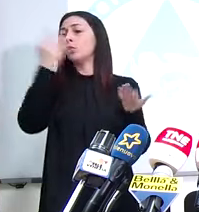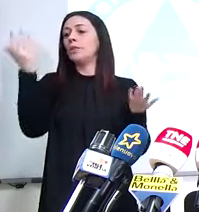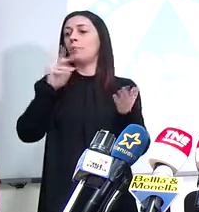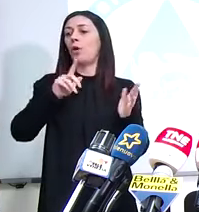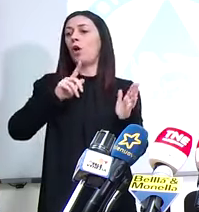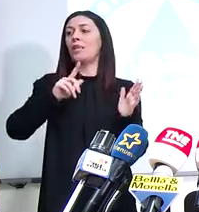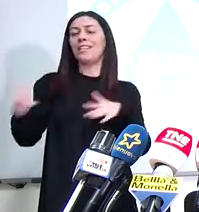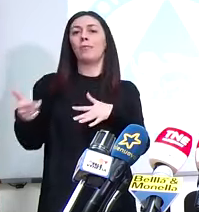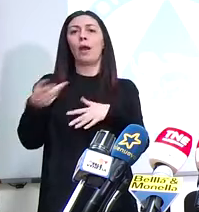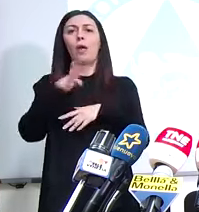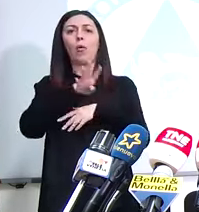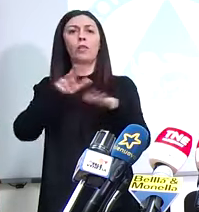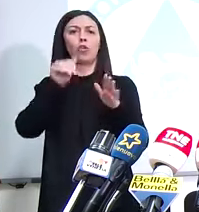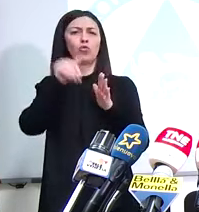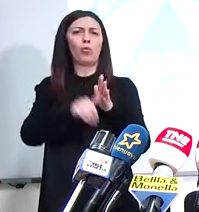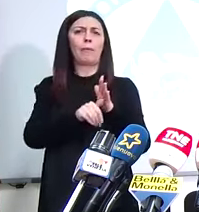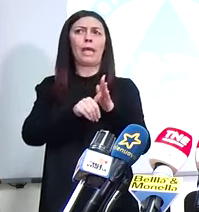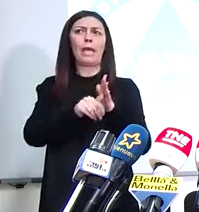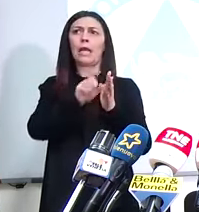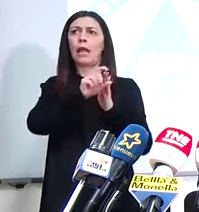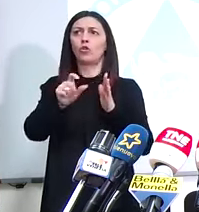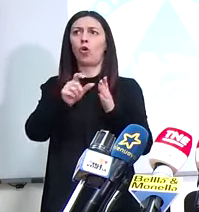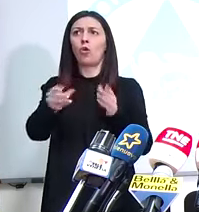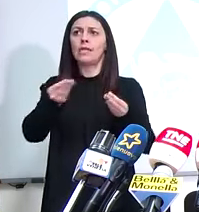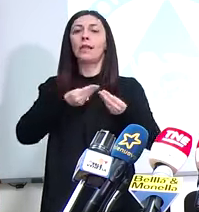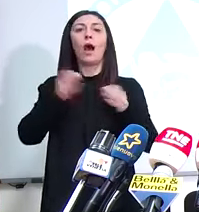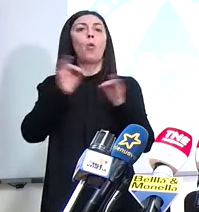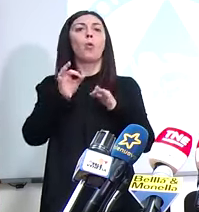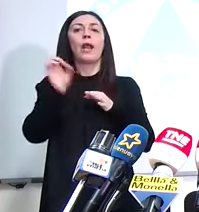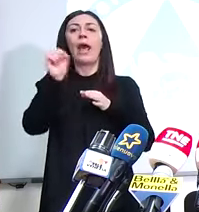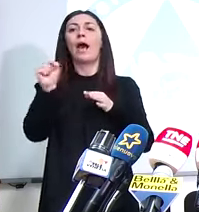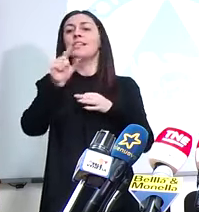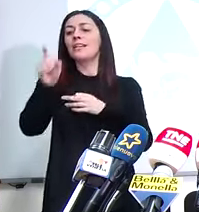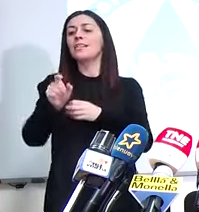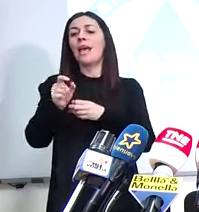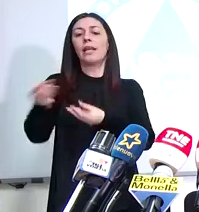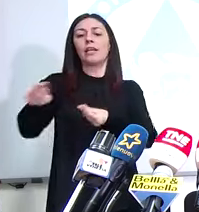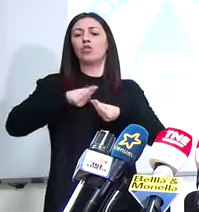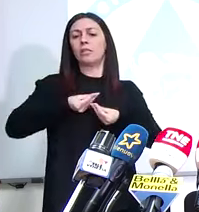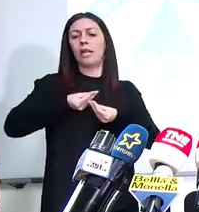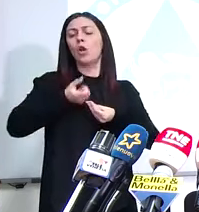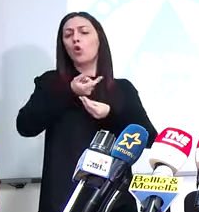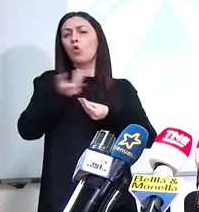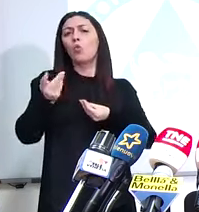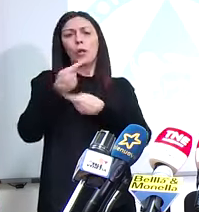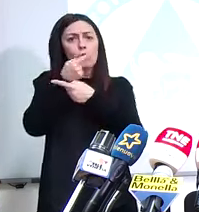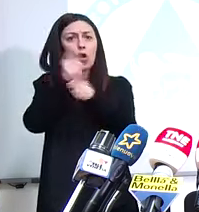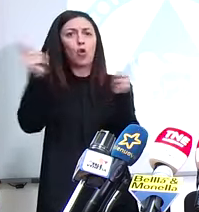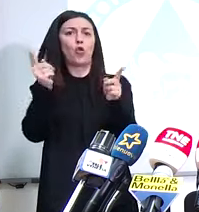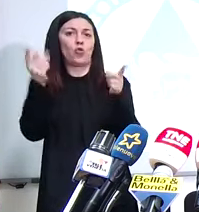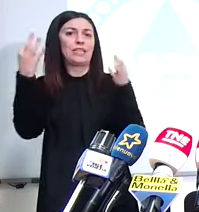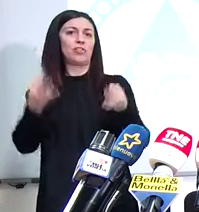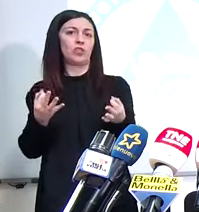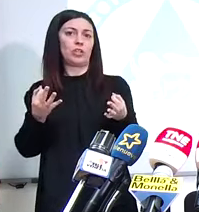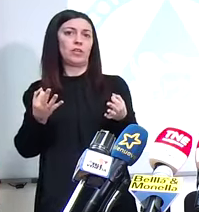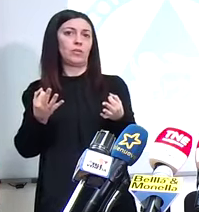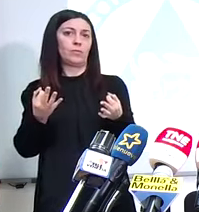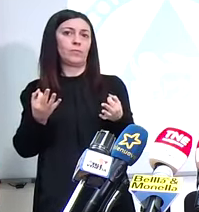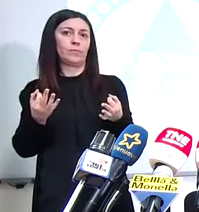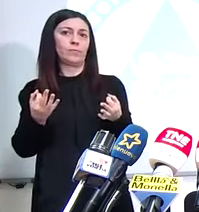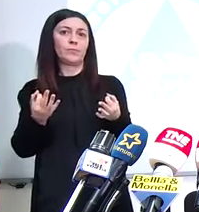48.000 uccide altro a zenica per quello che arriverà per cui siccome la capacità vaccinale molto molto più